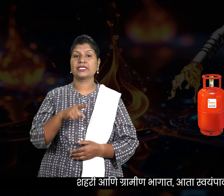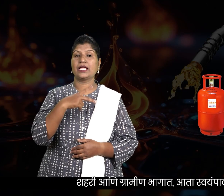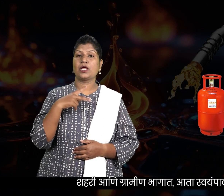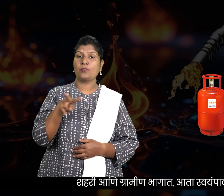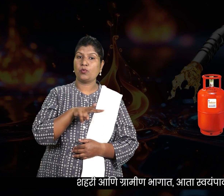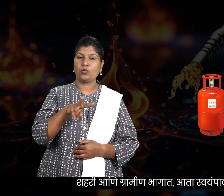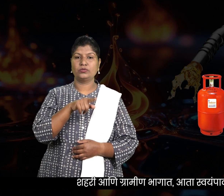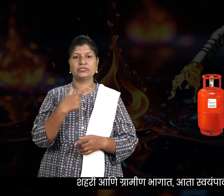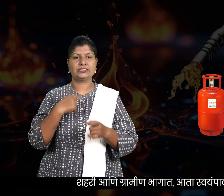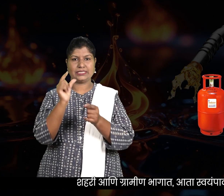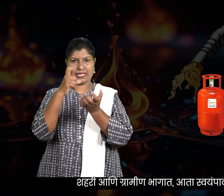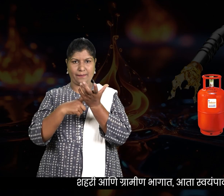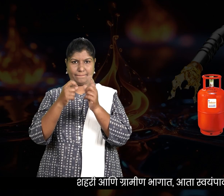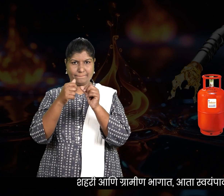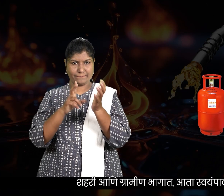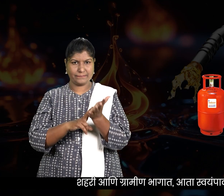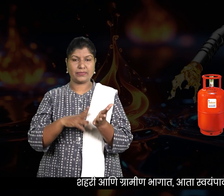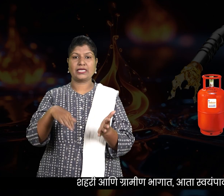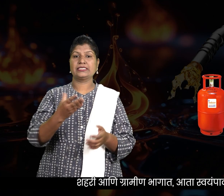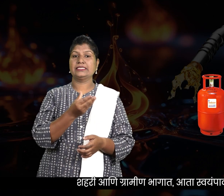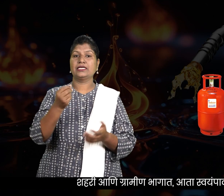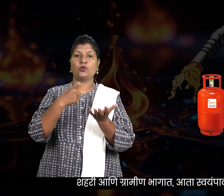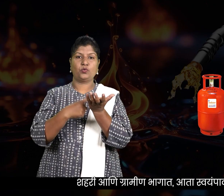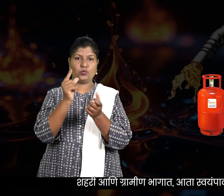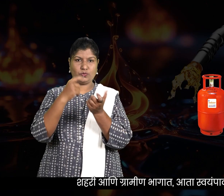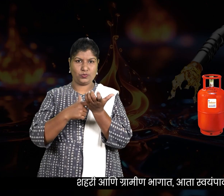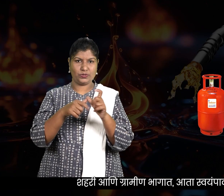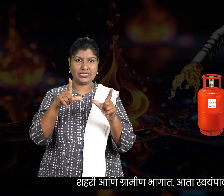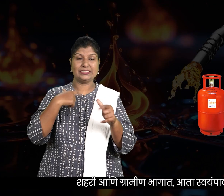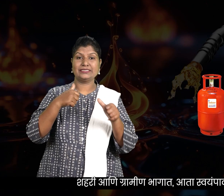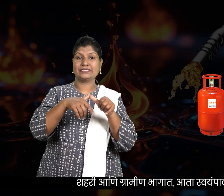शहरी आणि ग्रामीण भागात आता स्वयंपाकासाठी